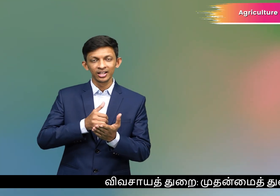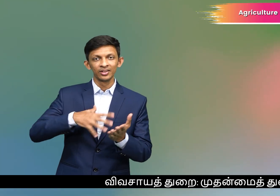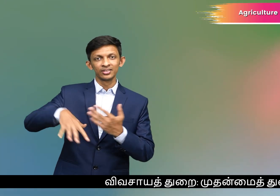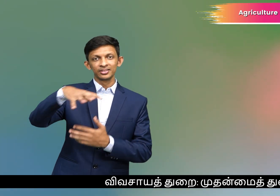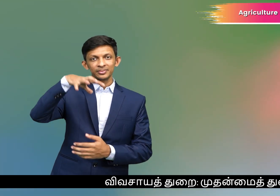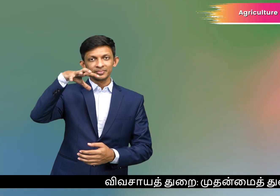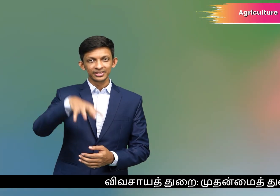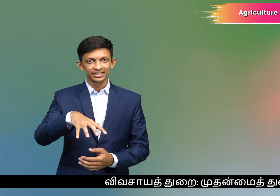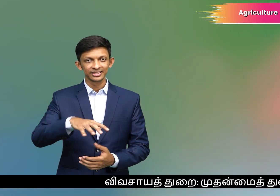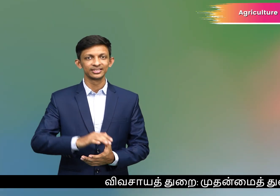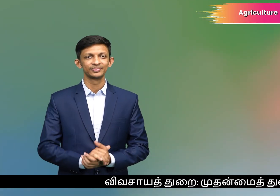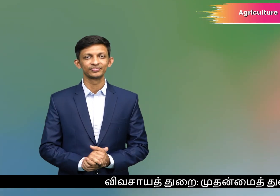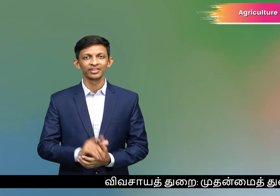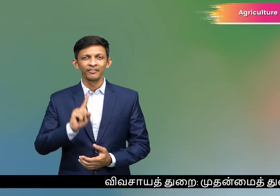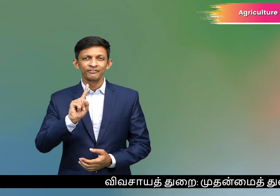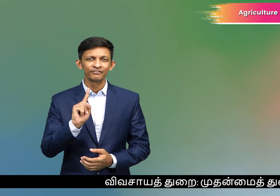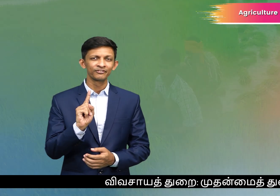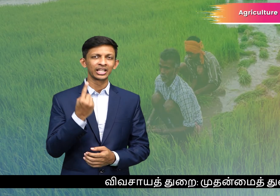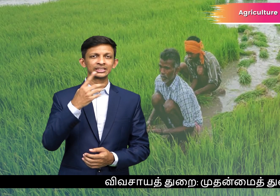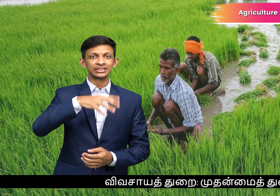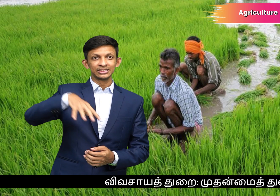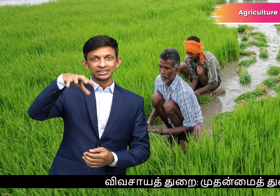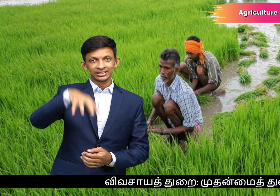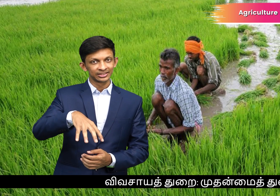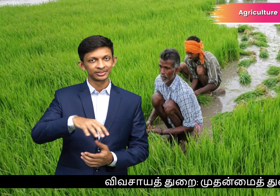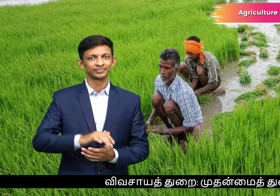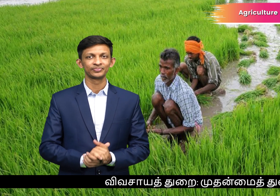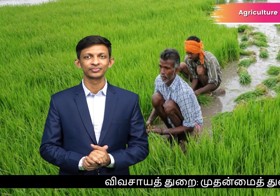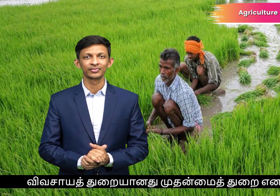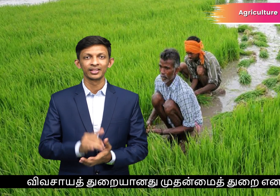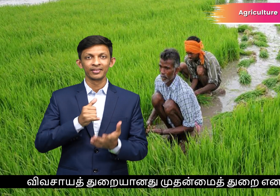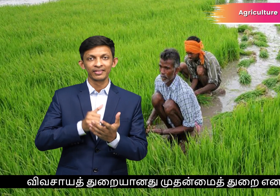விவசாயத்துறை அதாவது முதன்மை துறை.